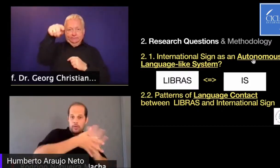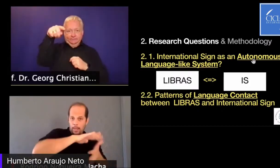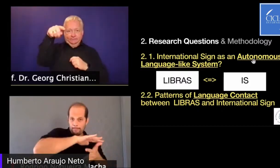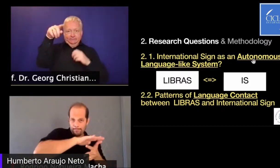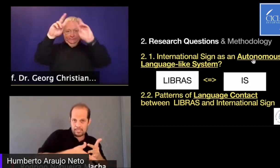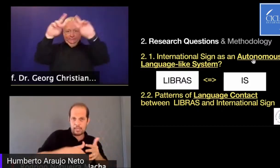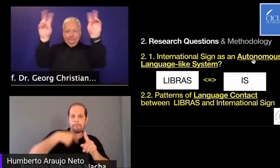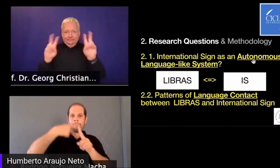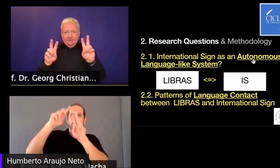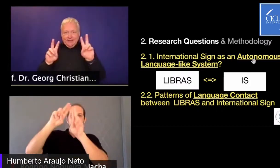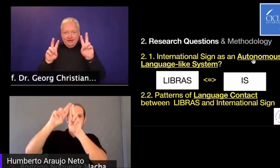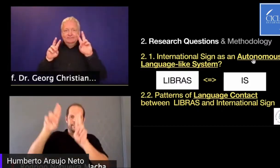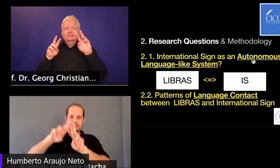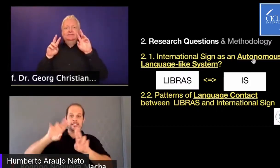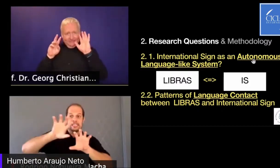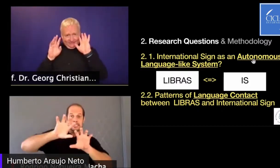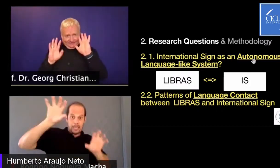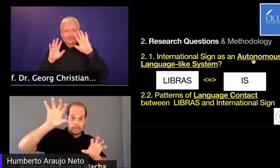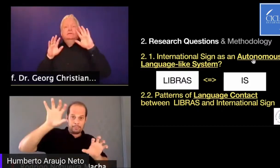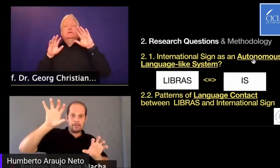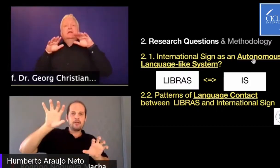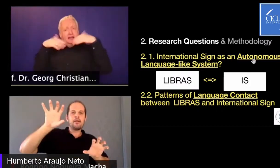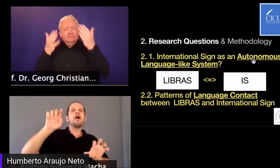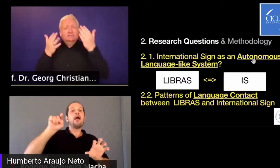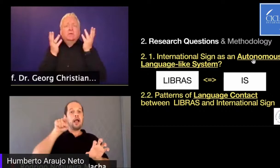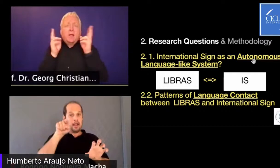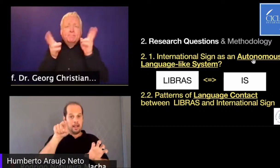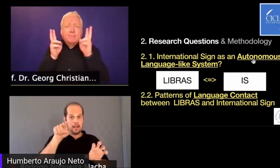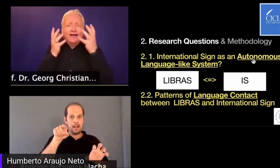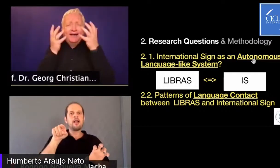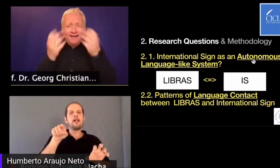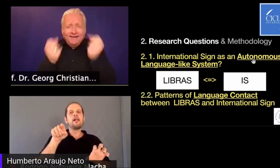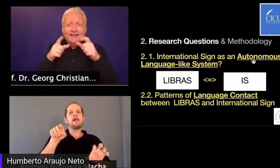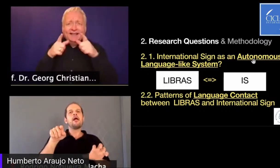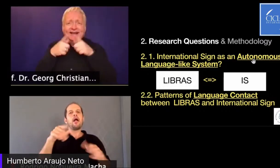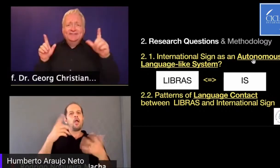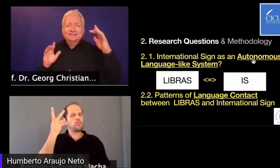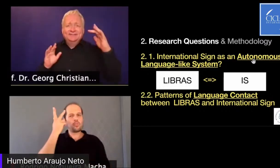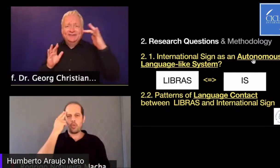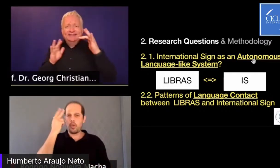línguas revela determinados padrões.